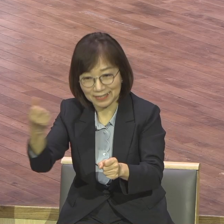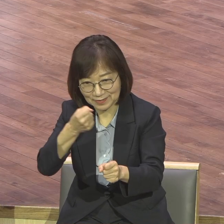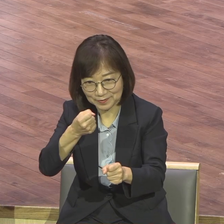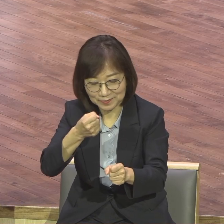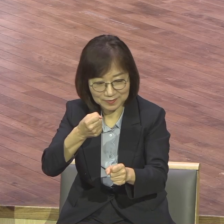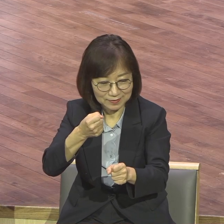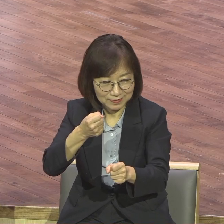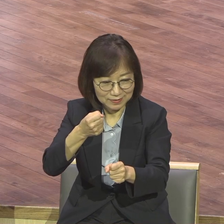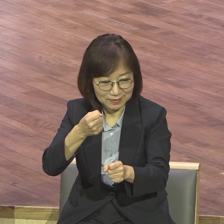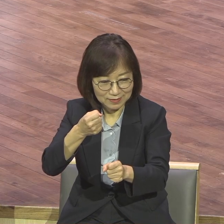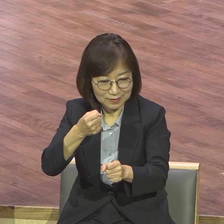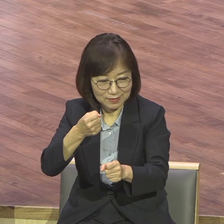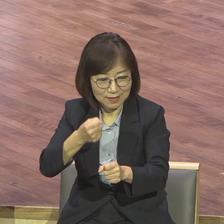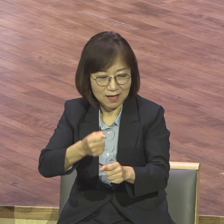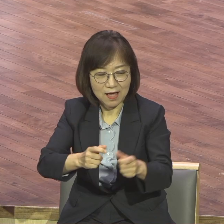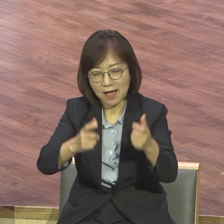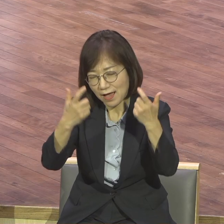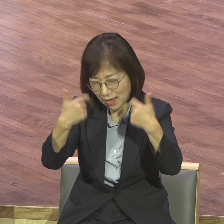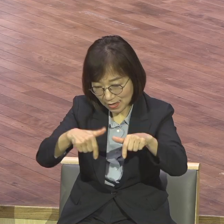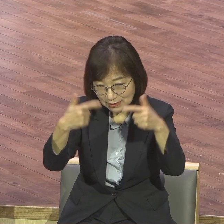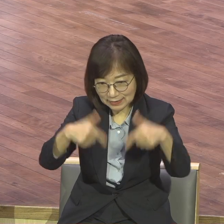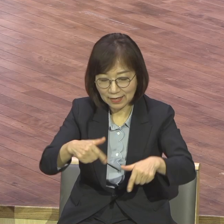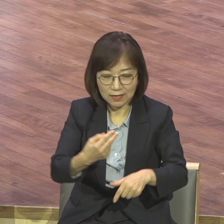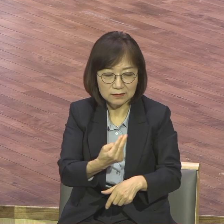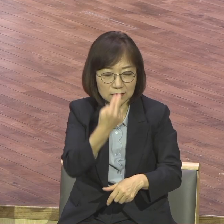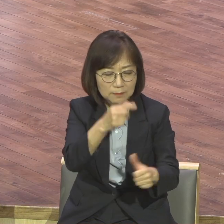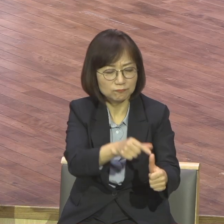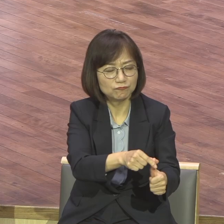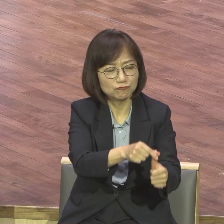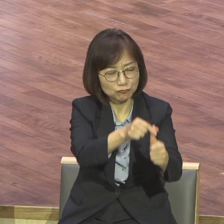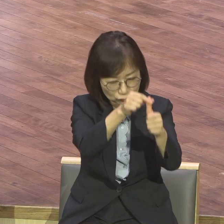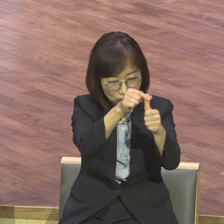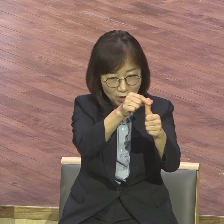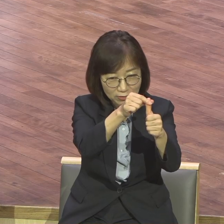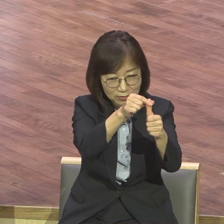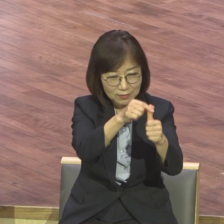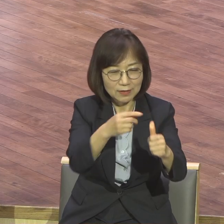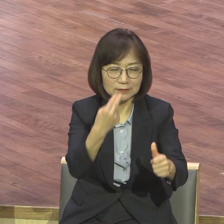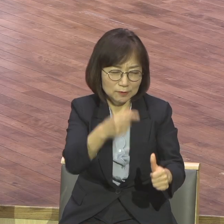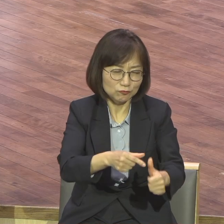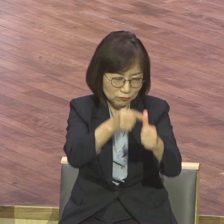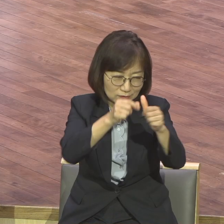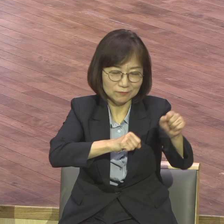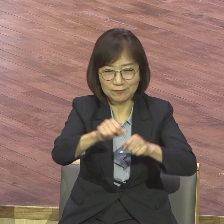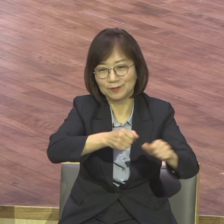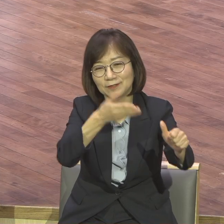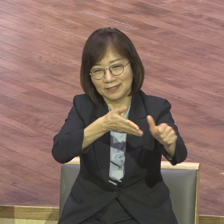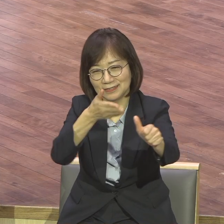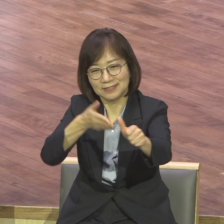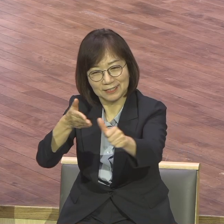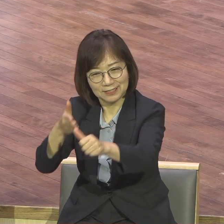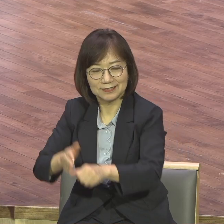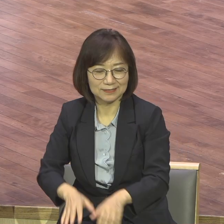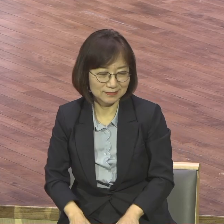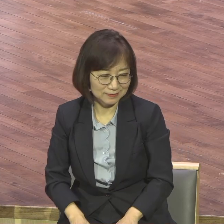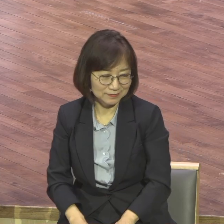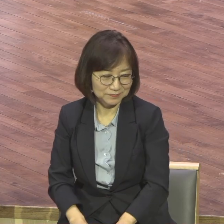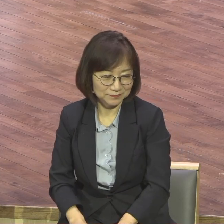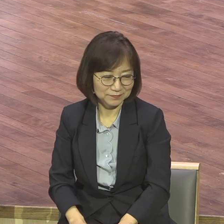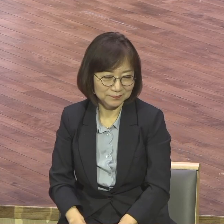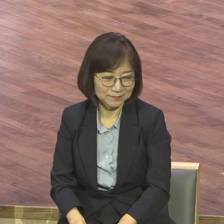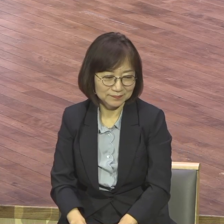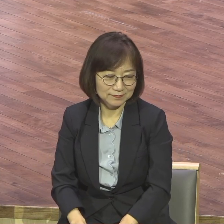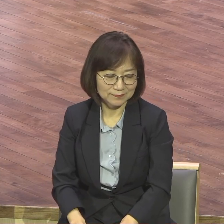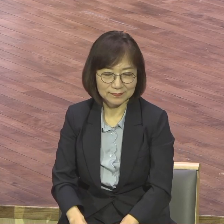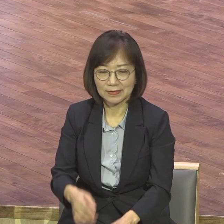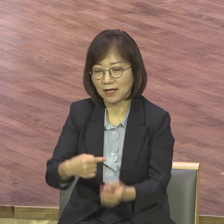속에서도 생명 살리는 자리로 나아가라는 말씀이에요. 세계적으로